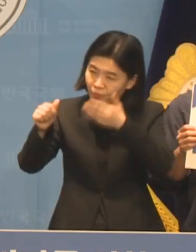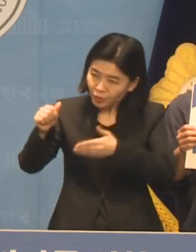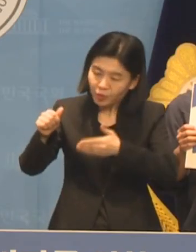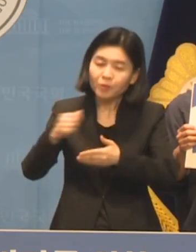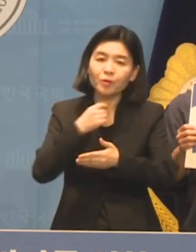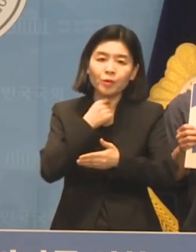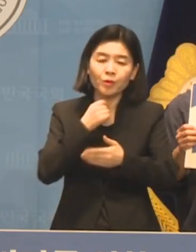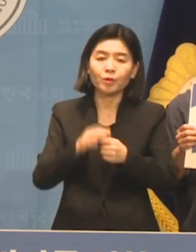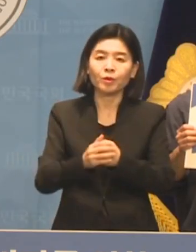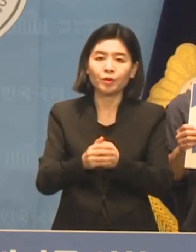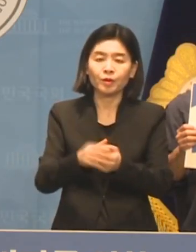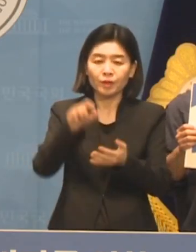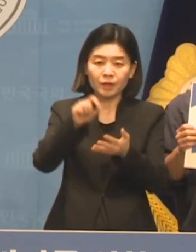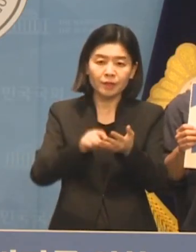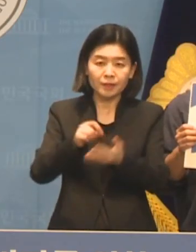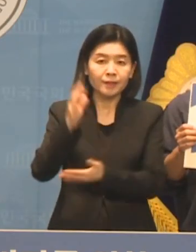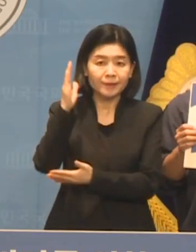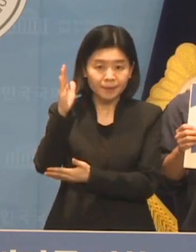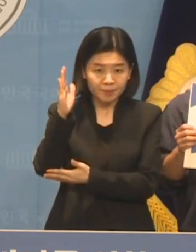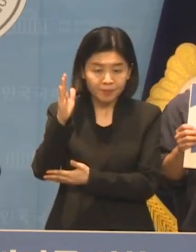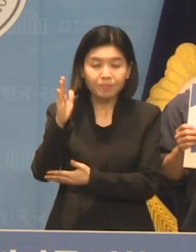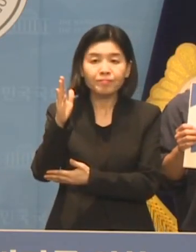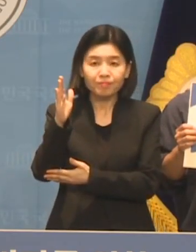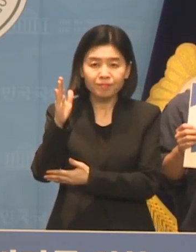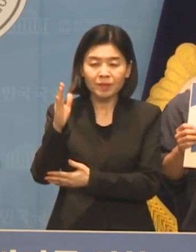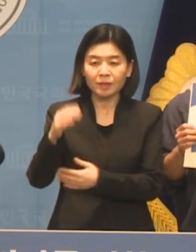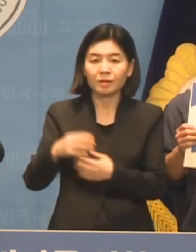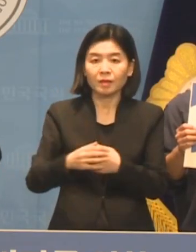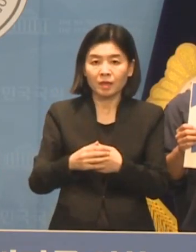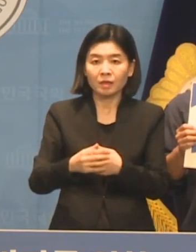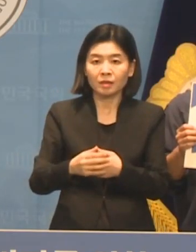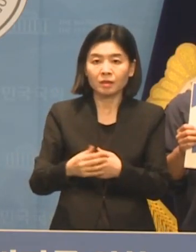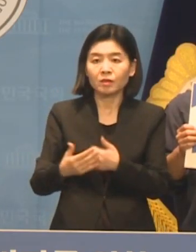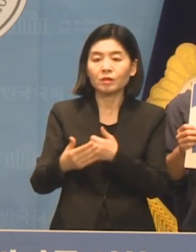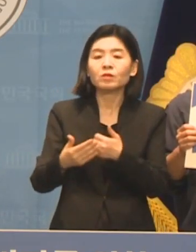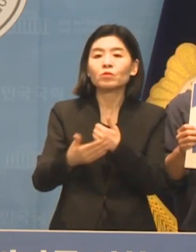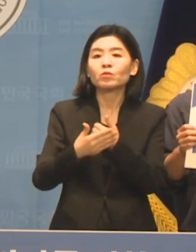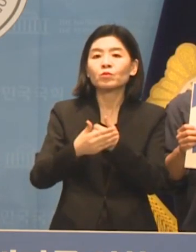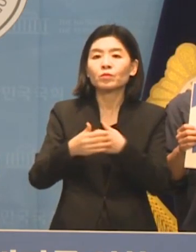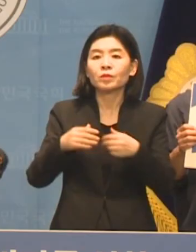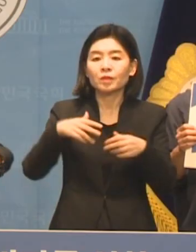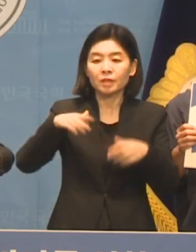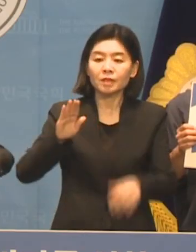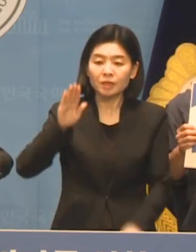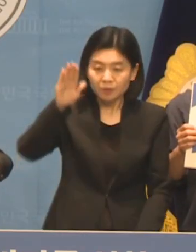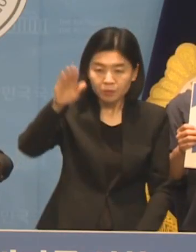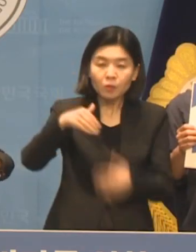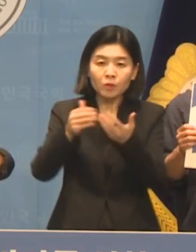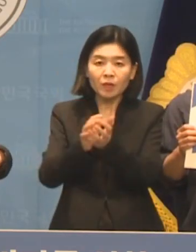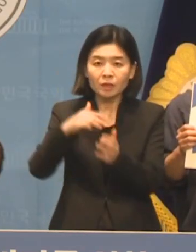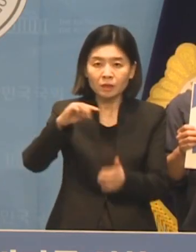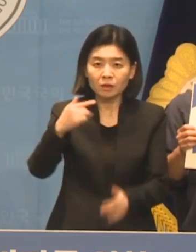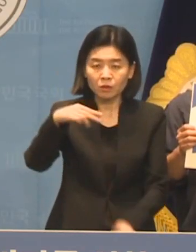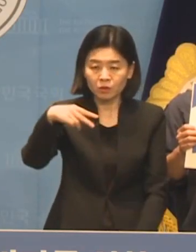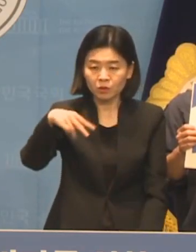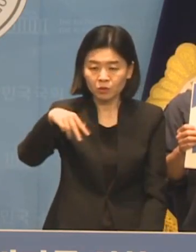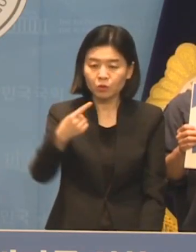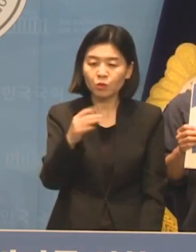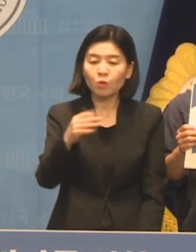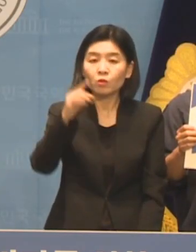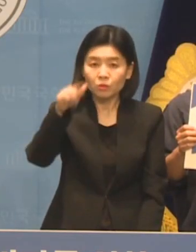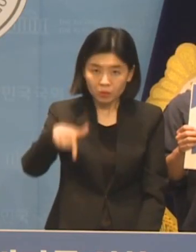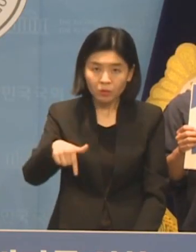오늘 기자회견은 오늘 우선 이 자리를 열어주신 진보당 정준덕 국회의원님의 인사말로 시작을 하겠고요.